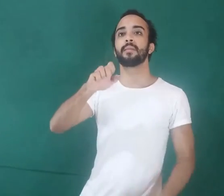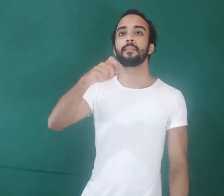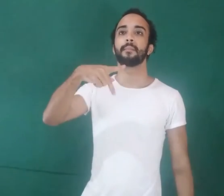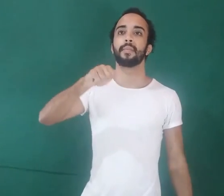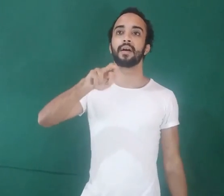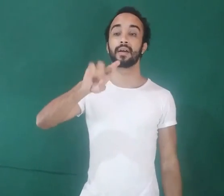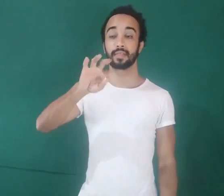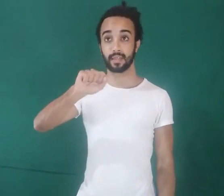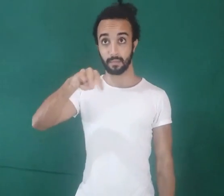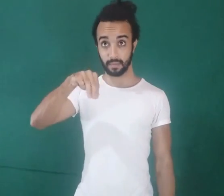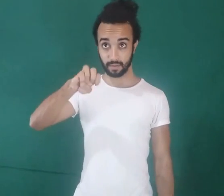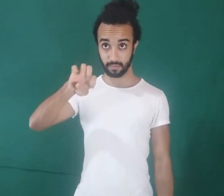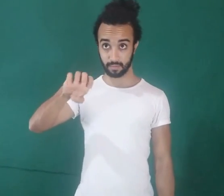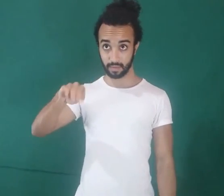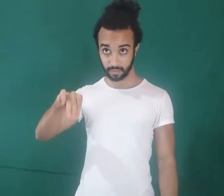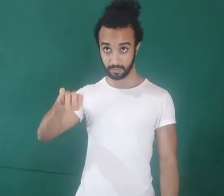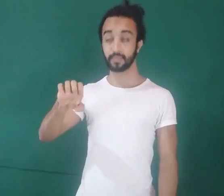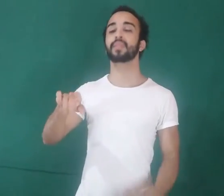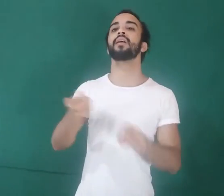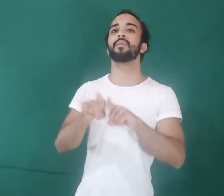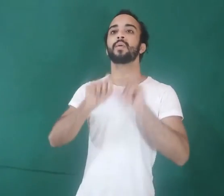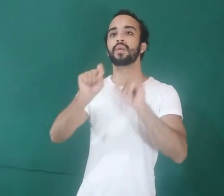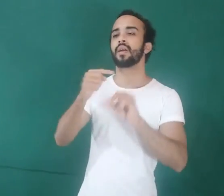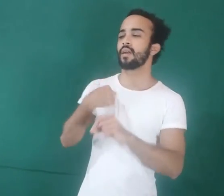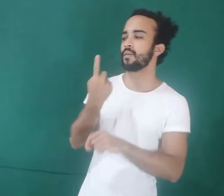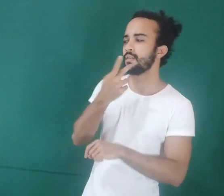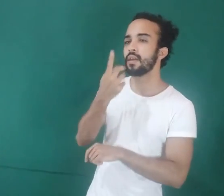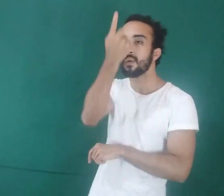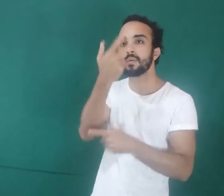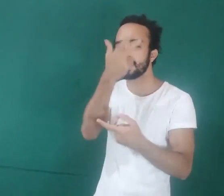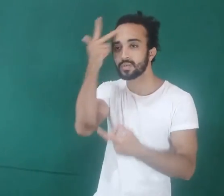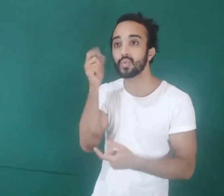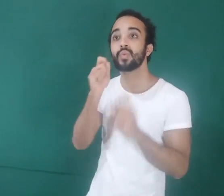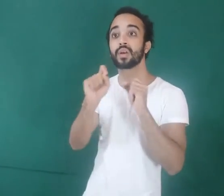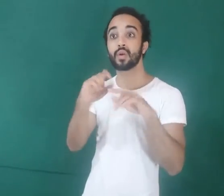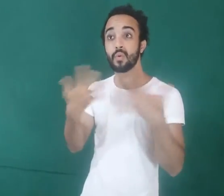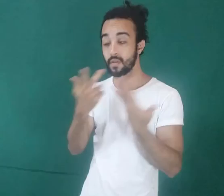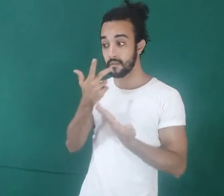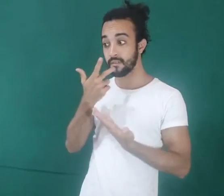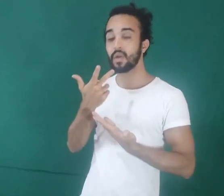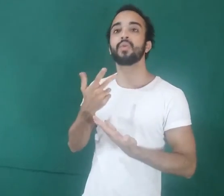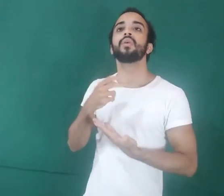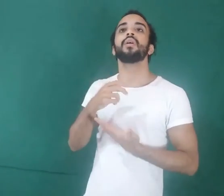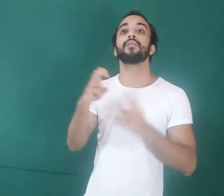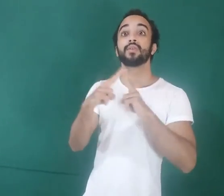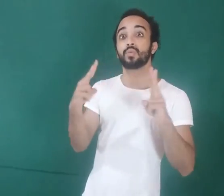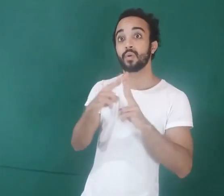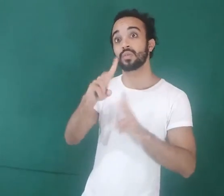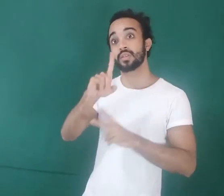queria indicar uma pessoa, que é o seguinte: quando eu fiz aquela fala sobre o virtual, digital, eu já